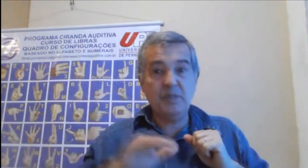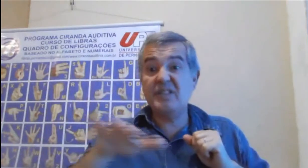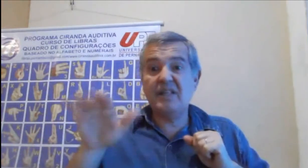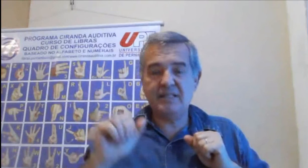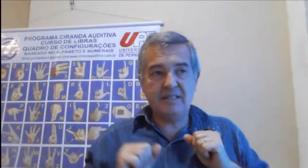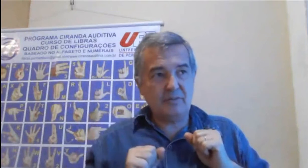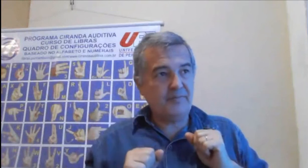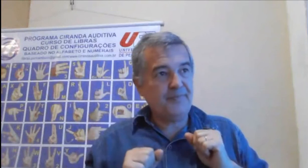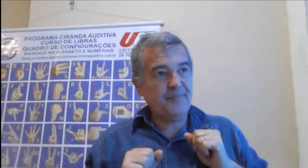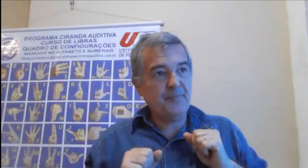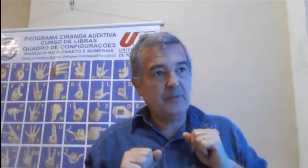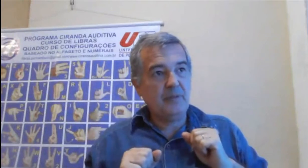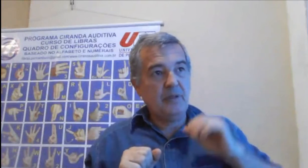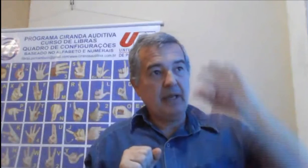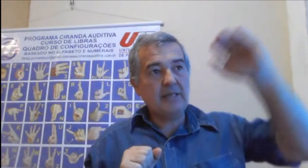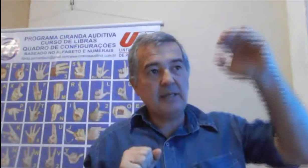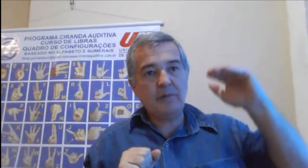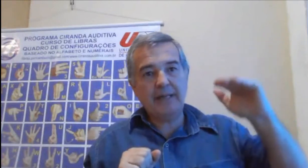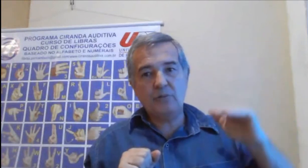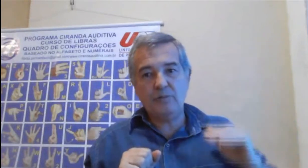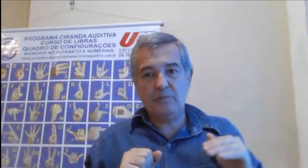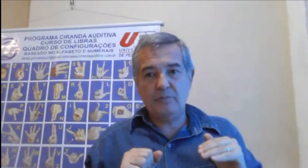Piso de sinalização. Aí tem 4